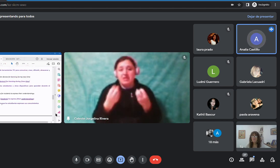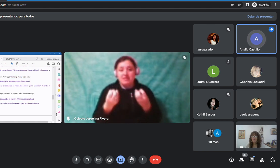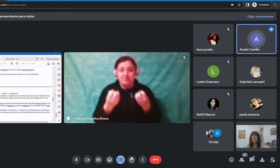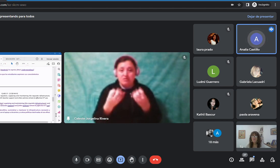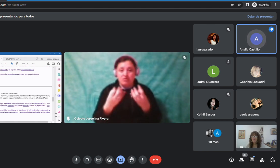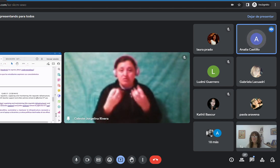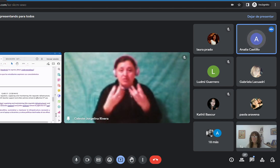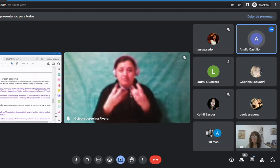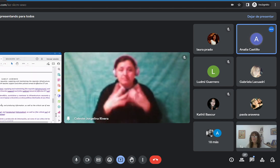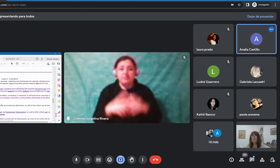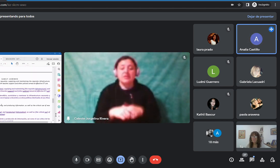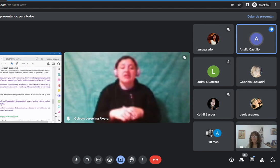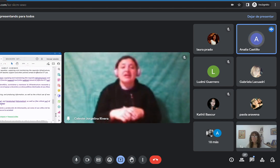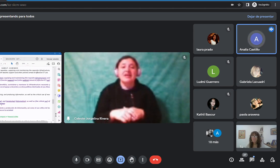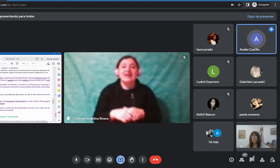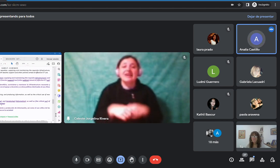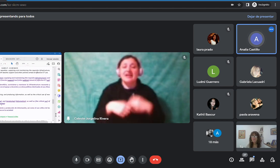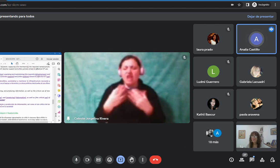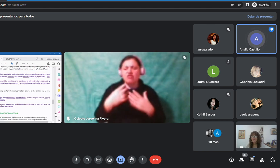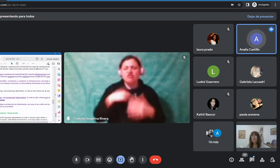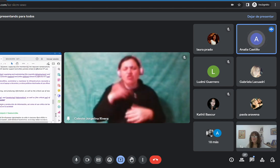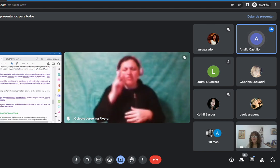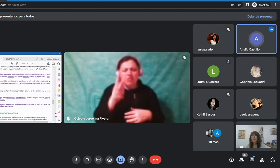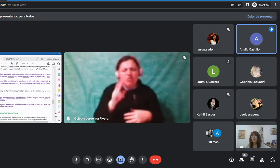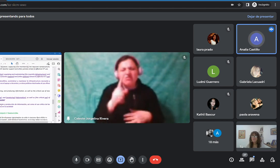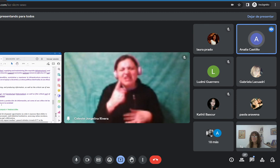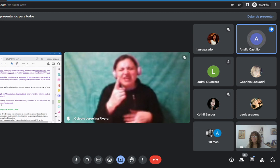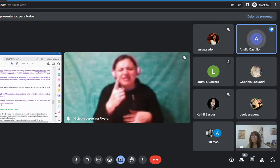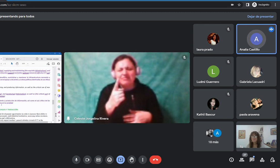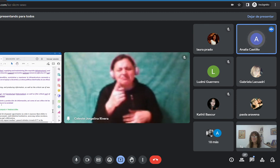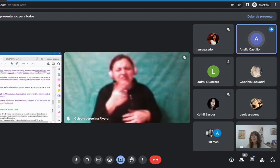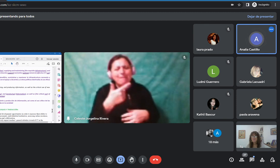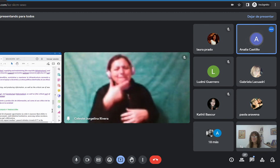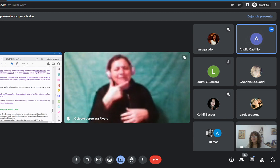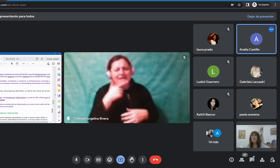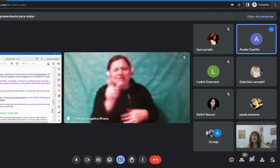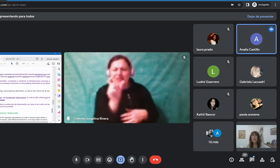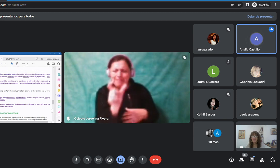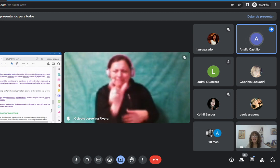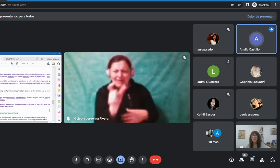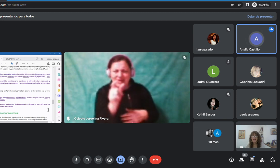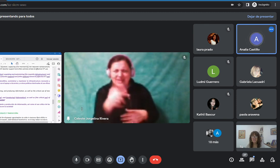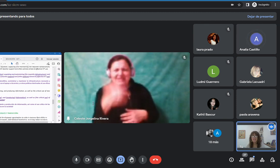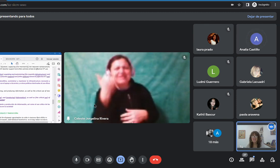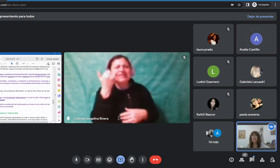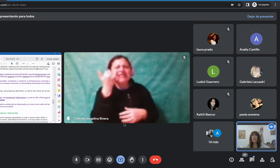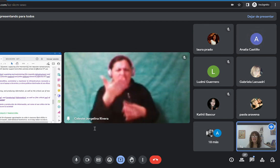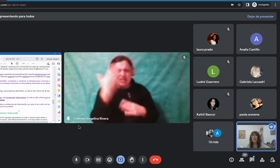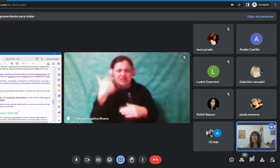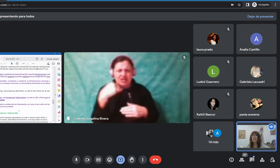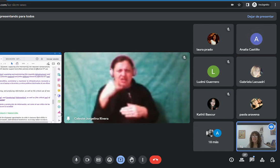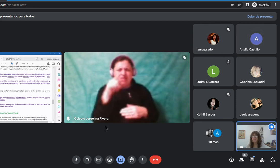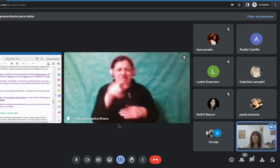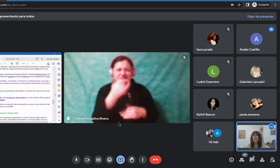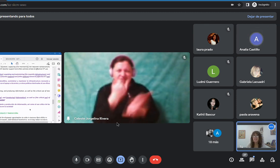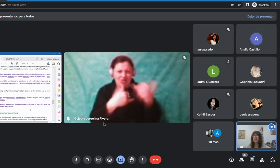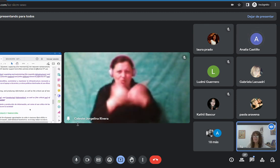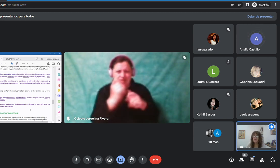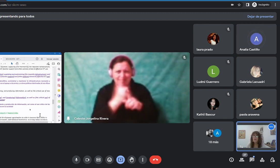ya la tuvimos. Always, as well as. Claro, varias veces, sí, sí, tienen que acordarse de eso,